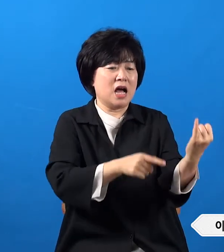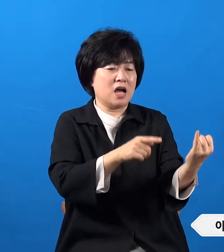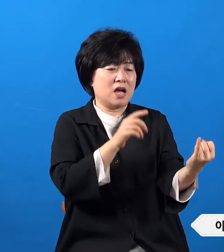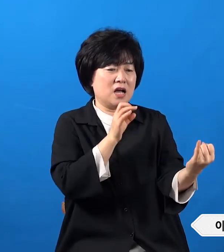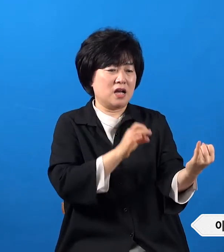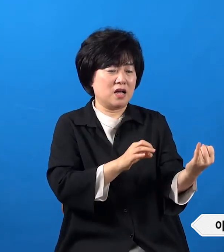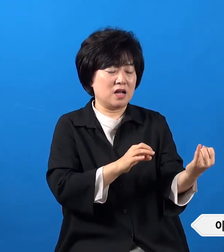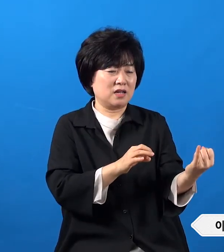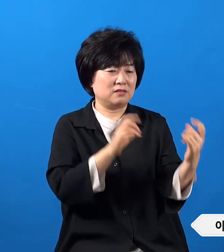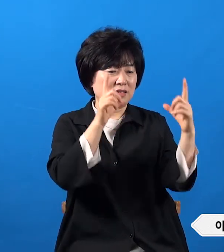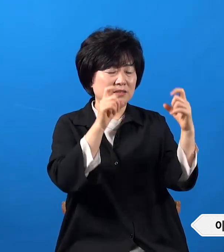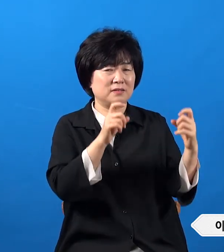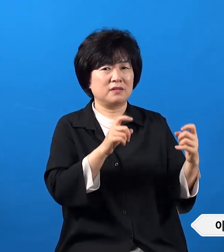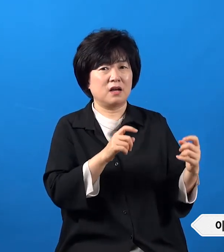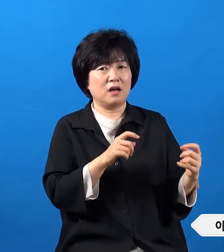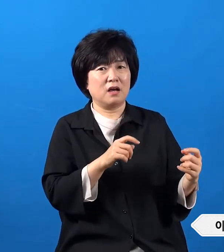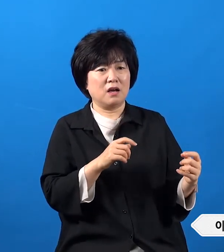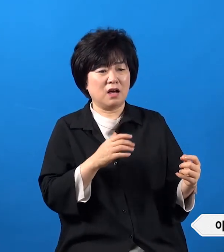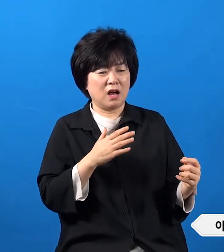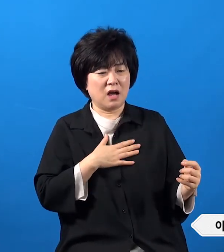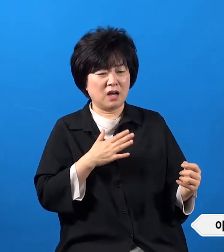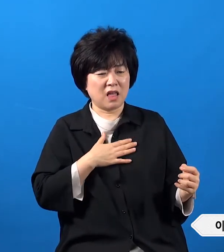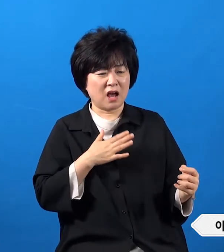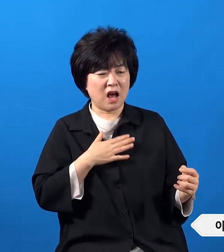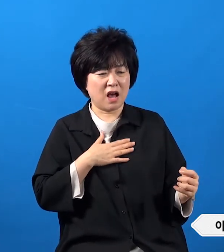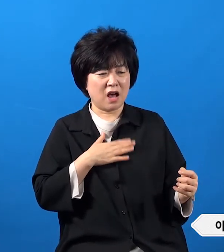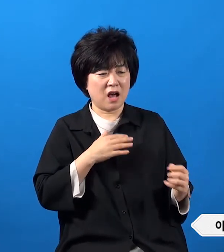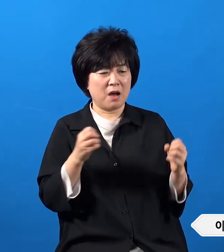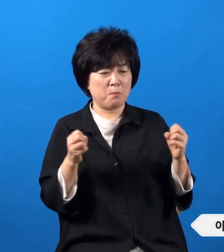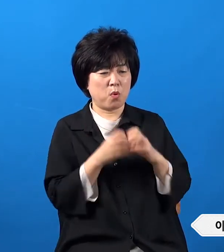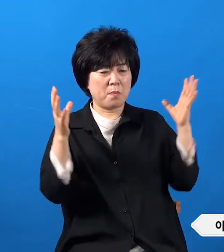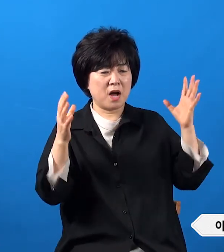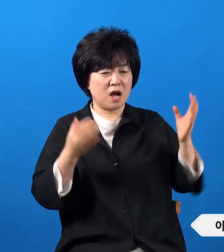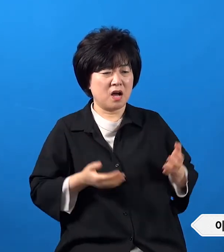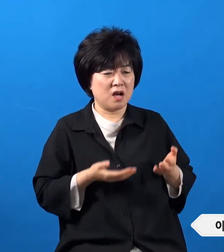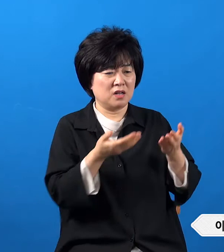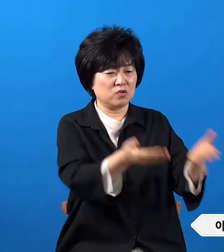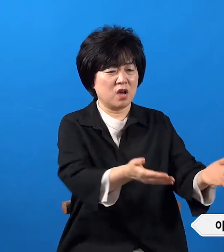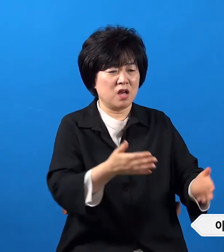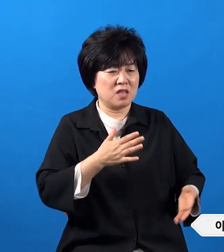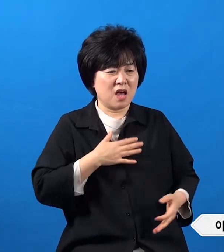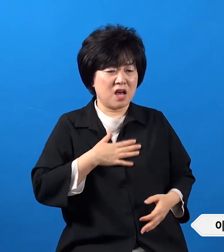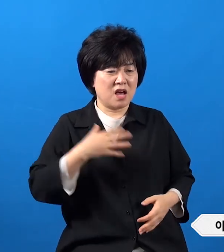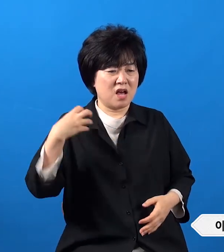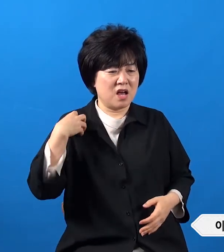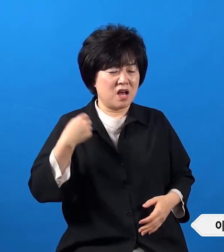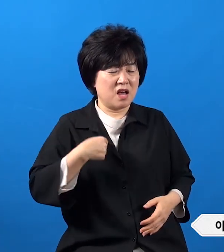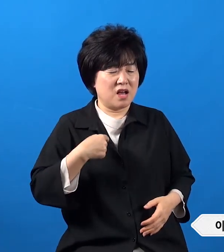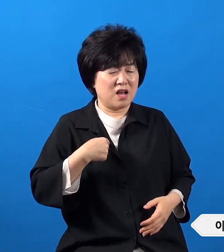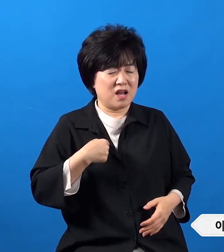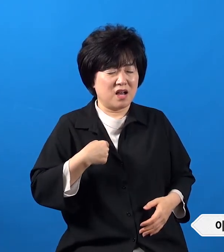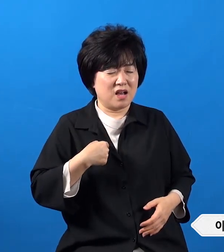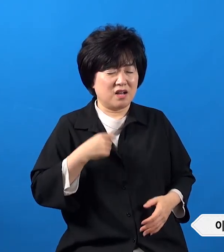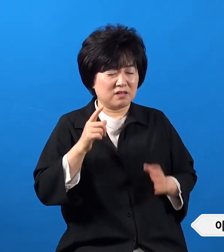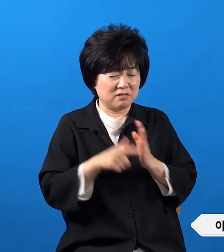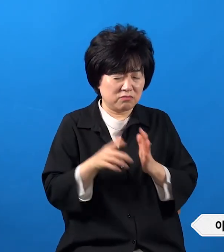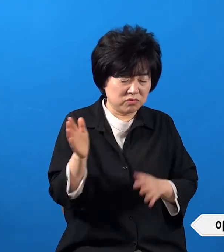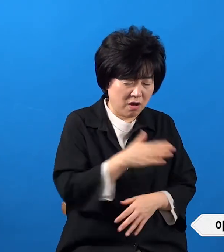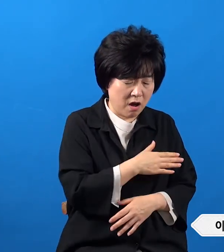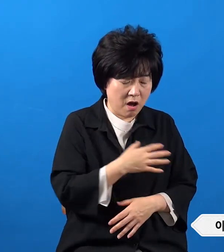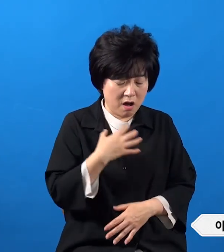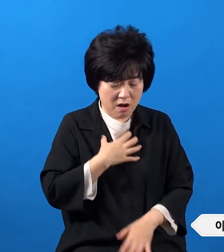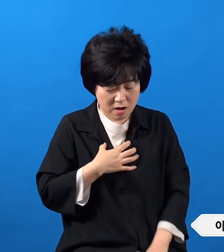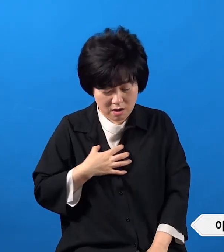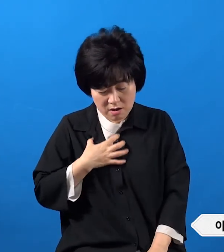비행기가 떨군 폭탄의 결과임을 직감합니다. 그날부터 이 조종사는 잠을 자지 못합니다. 먹을 것을 먹지